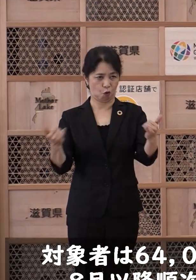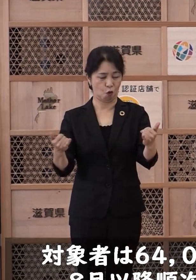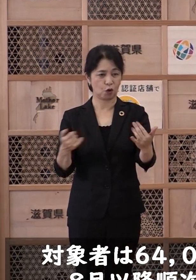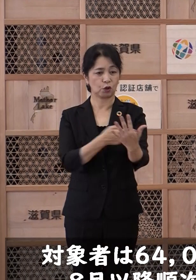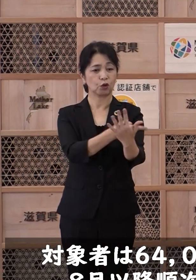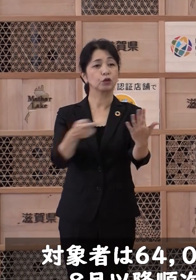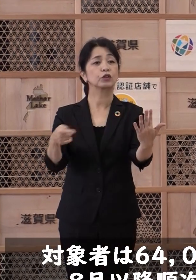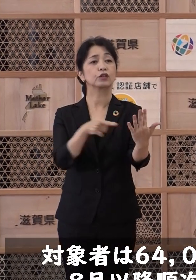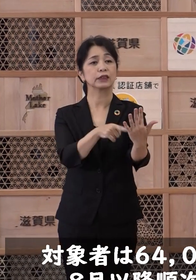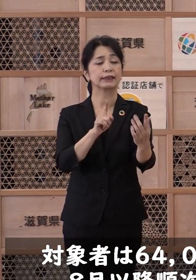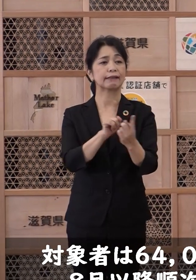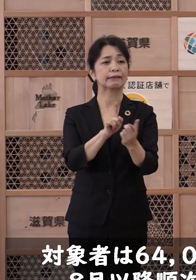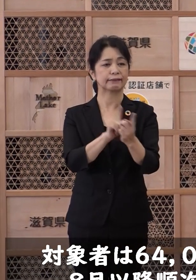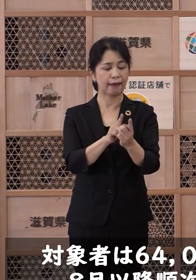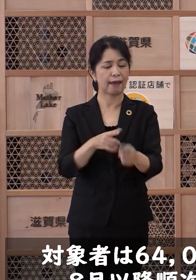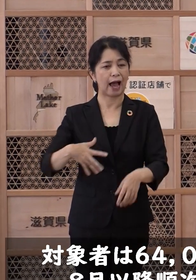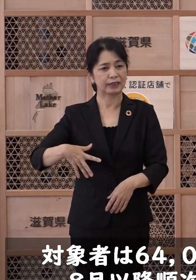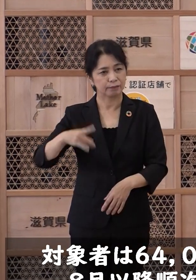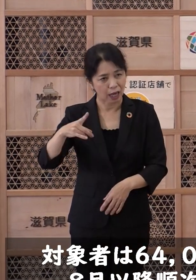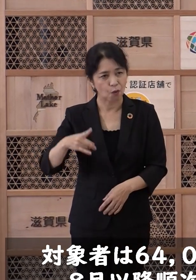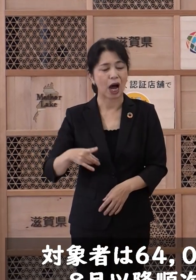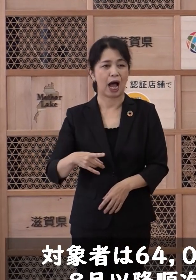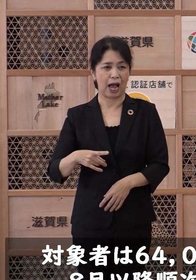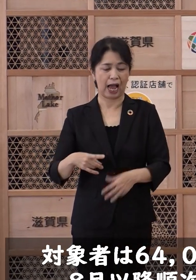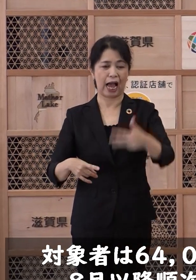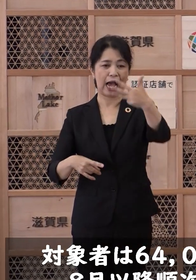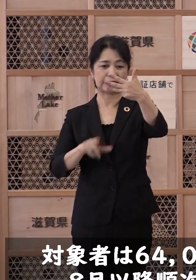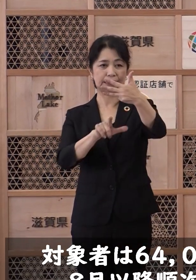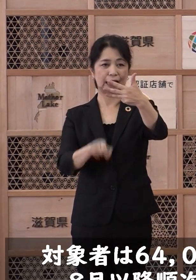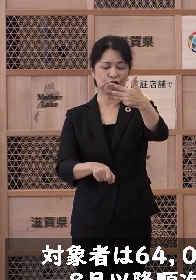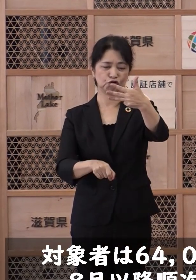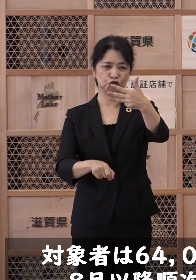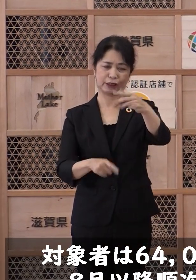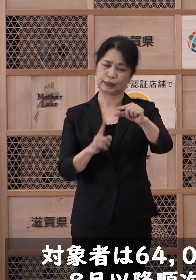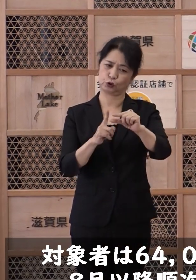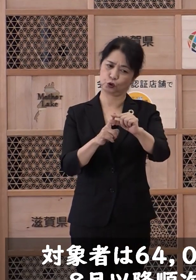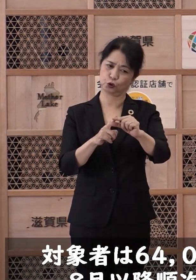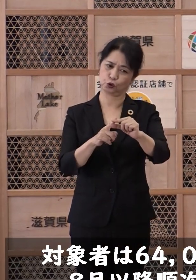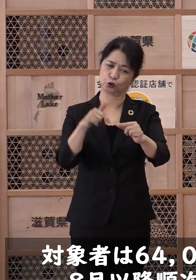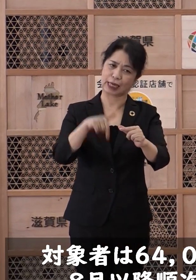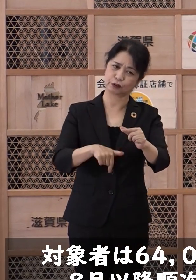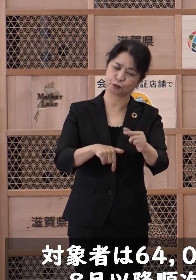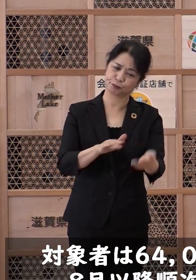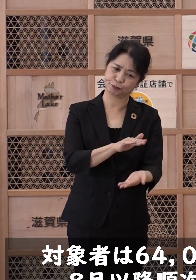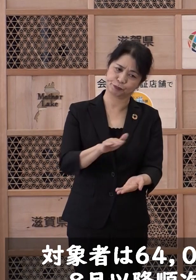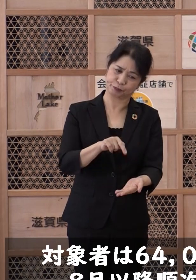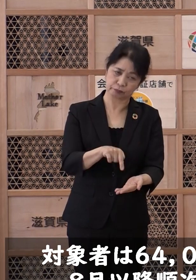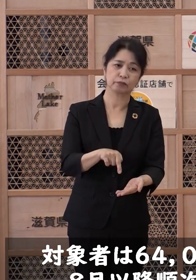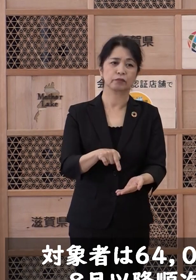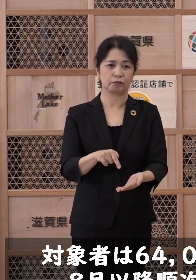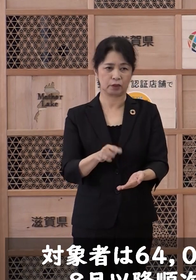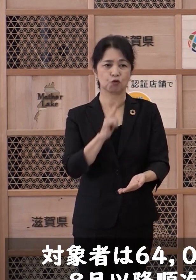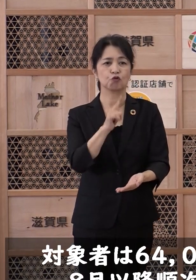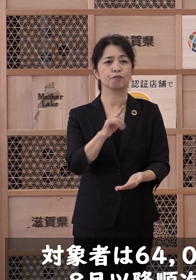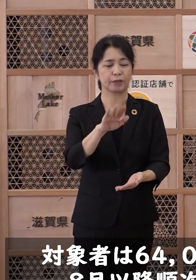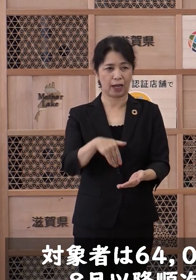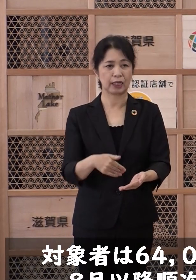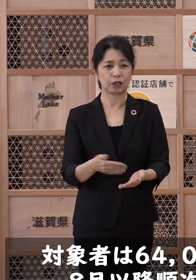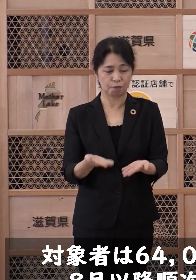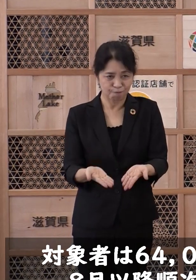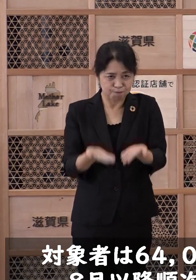して、当初は8月中下旬ということでしたけれども、上旬以